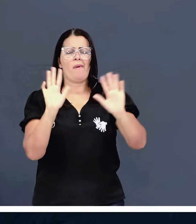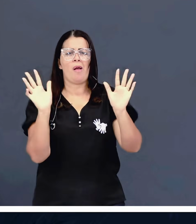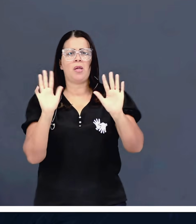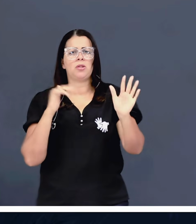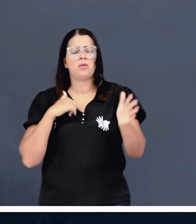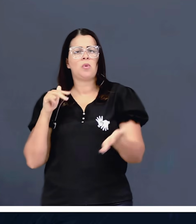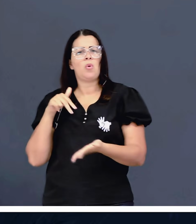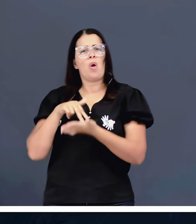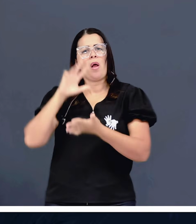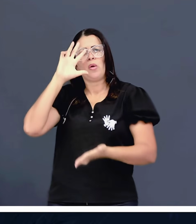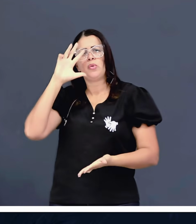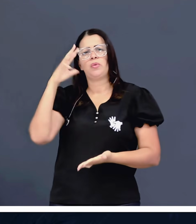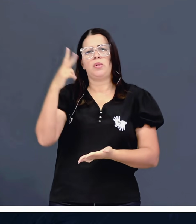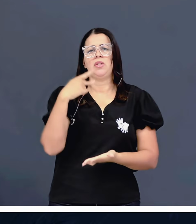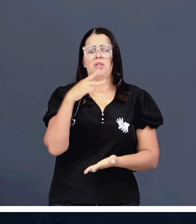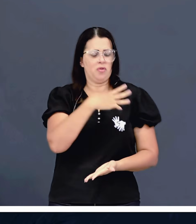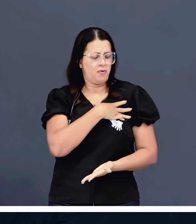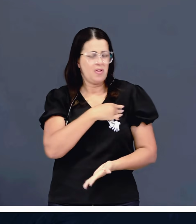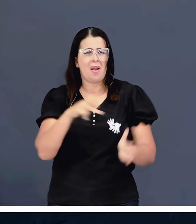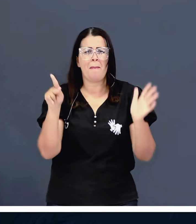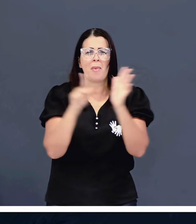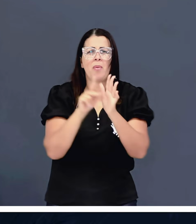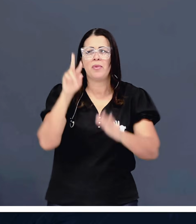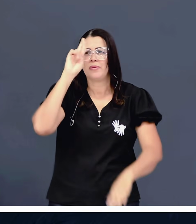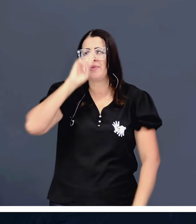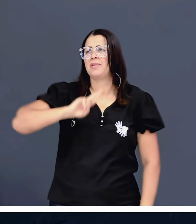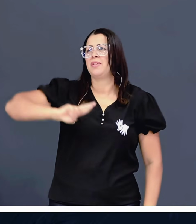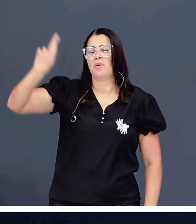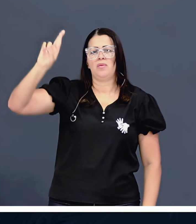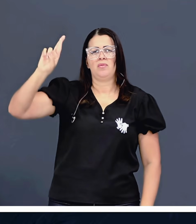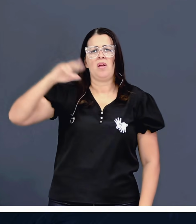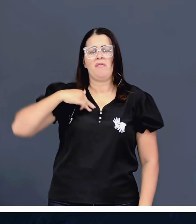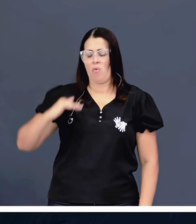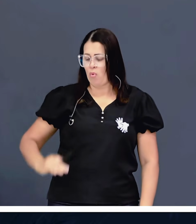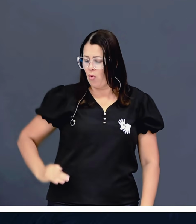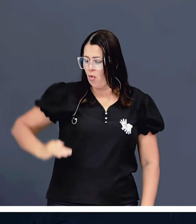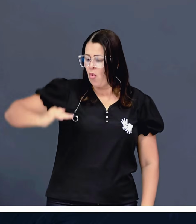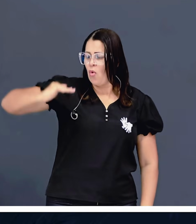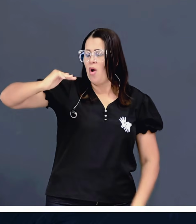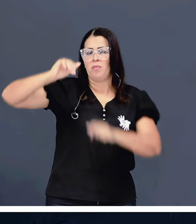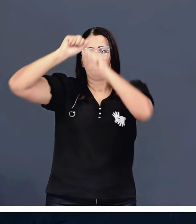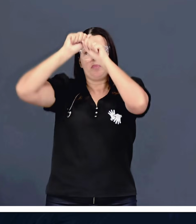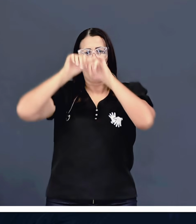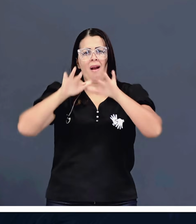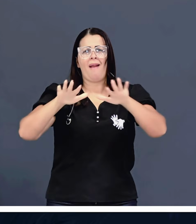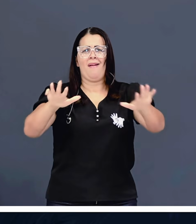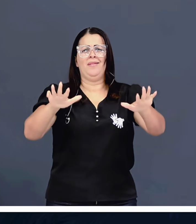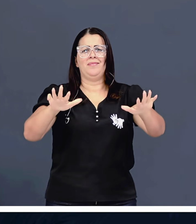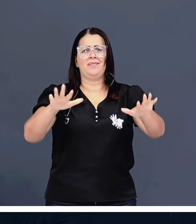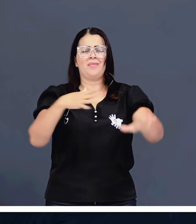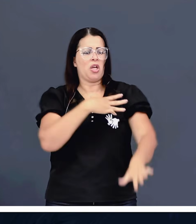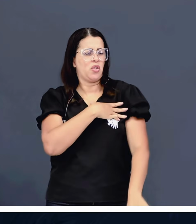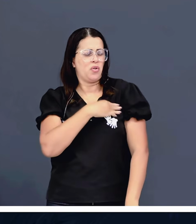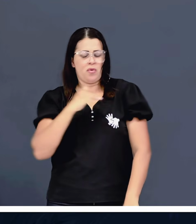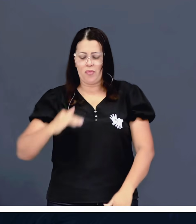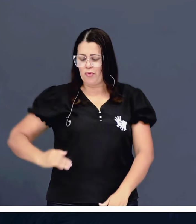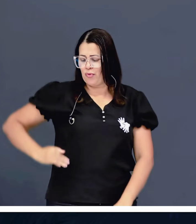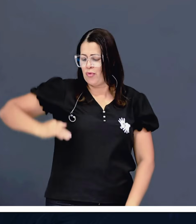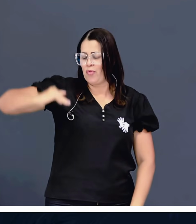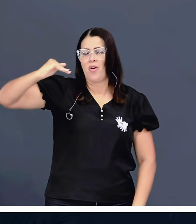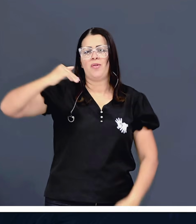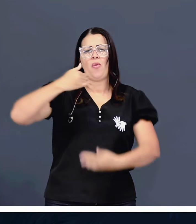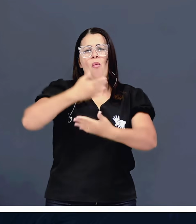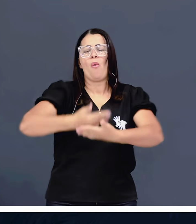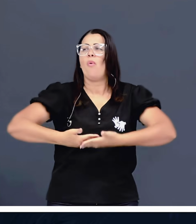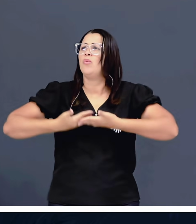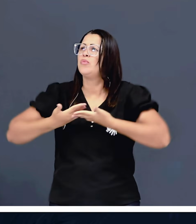as decisões que eles têm tomado, eles pertencem ao Senhor. E eles foram criados para a bênção. Eles foram criados para estarem nos